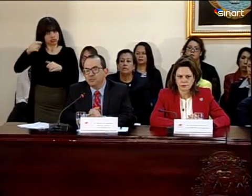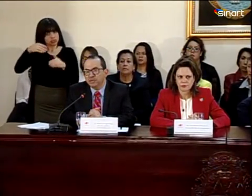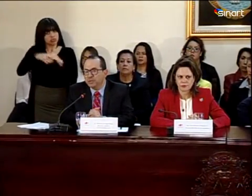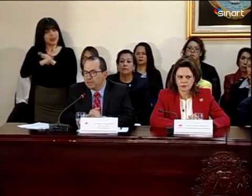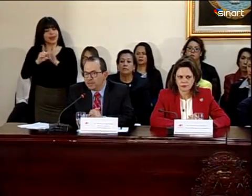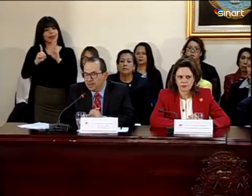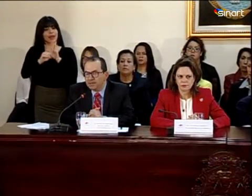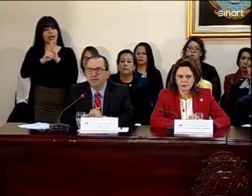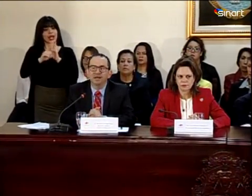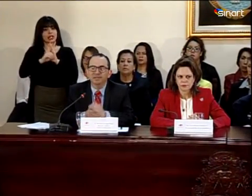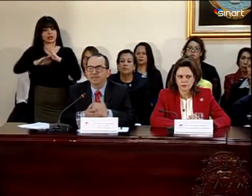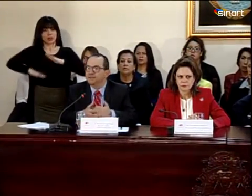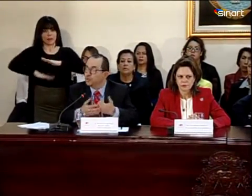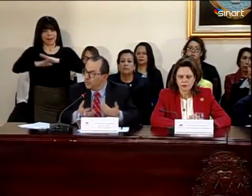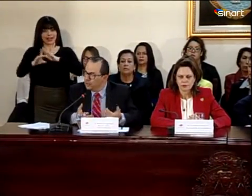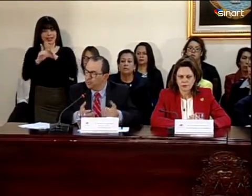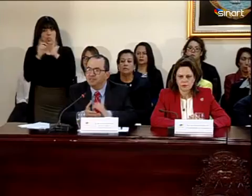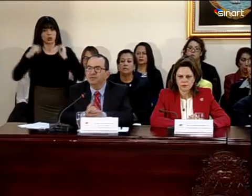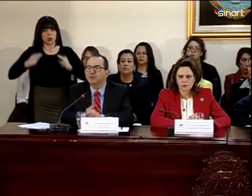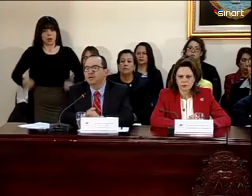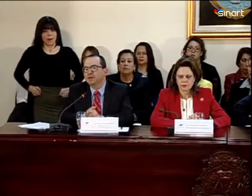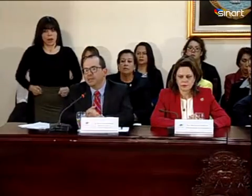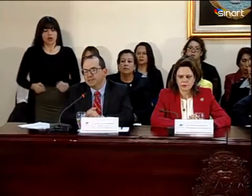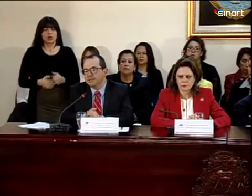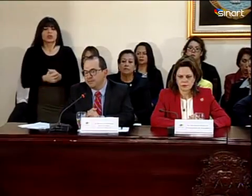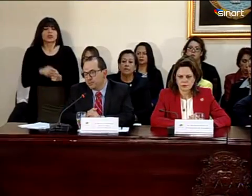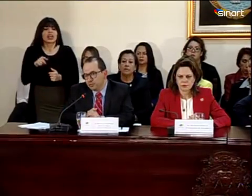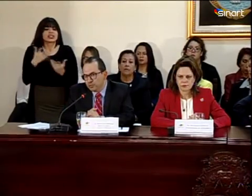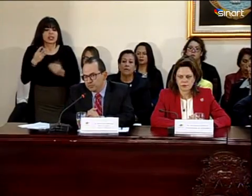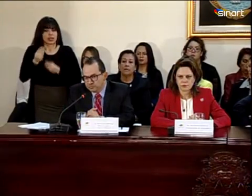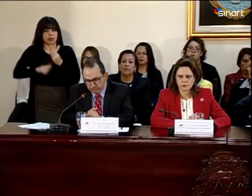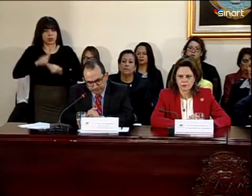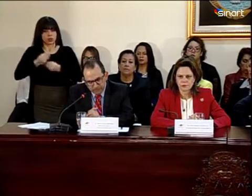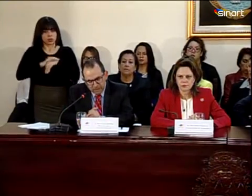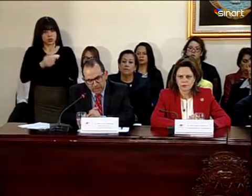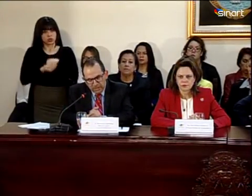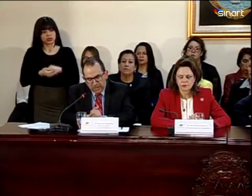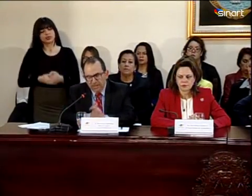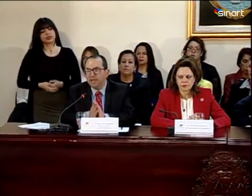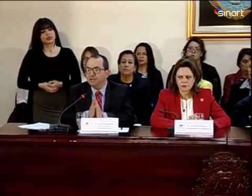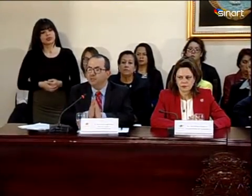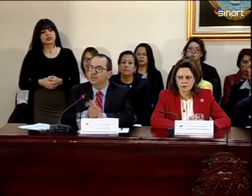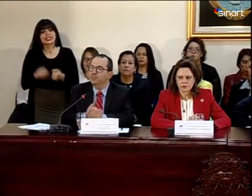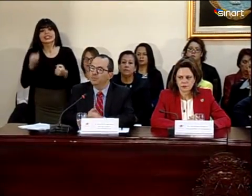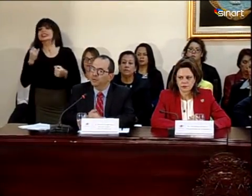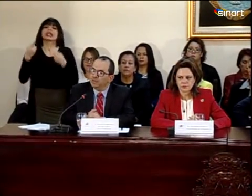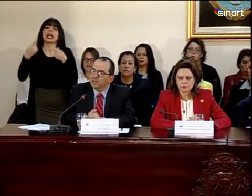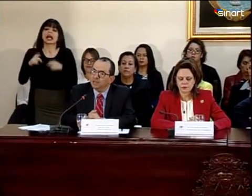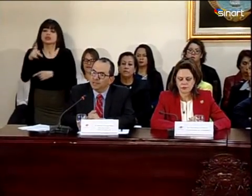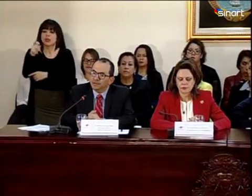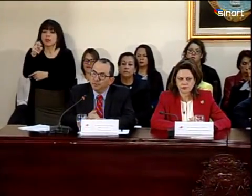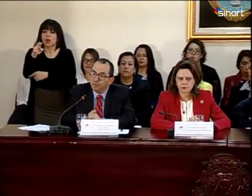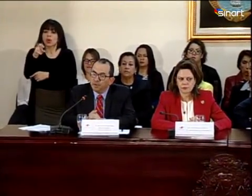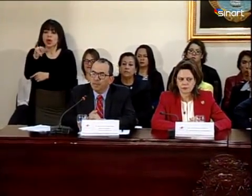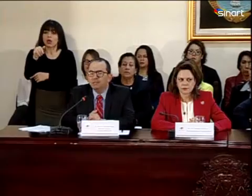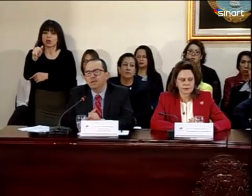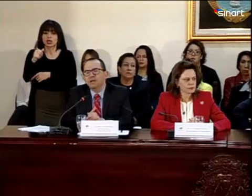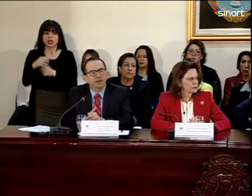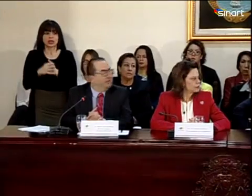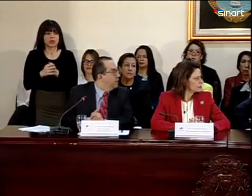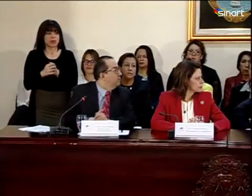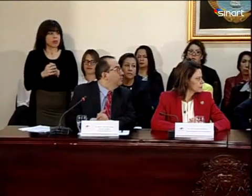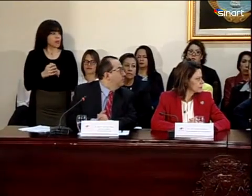derecho fundamental, a ese derecho humano básico que es la reproducción. En el caso de la Procuraduría General de la República,